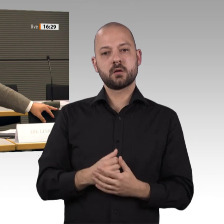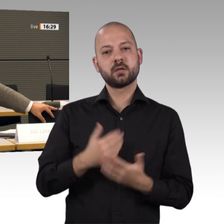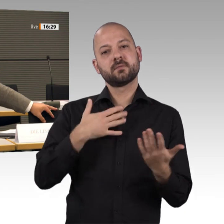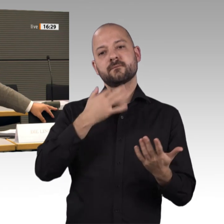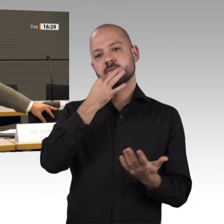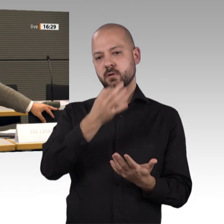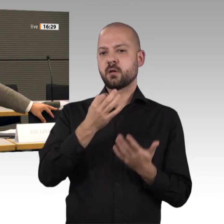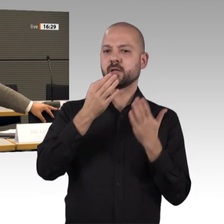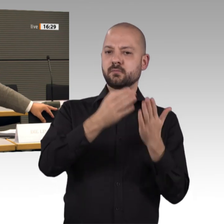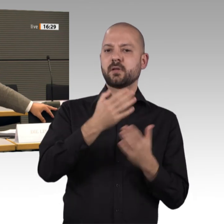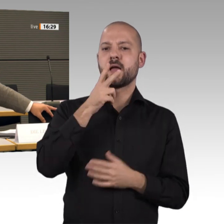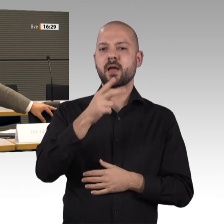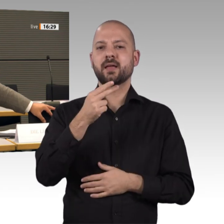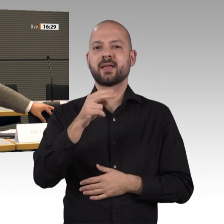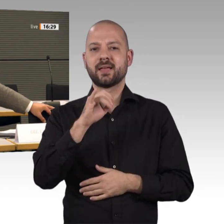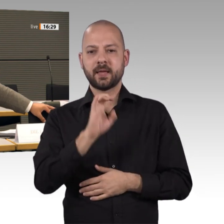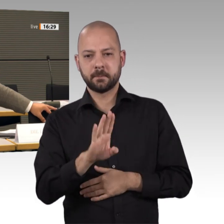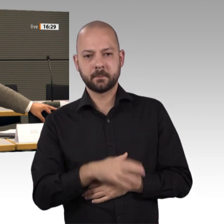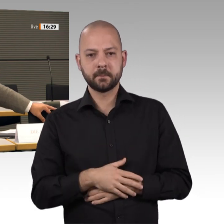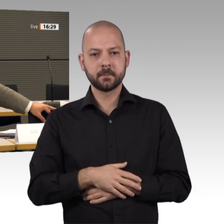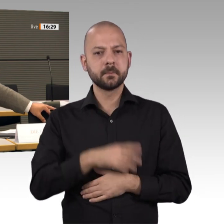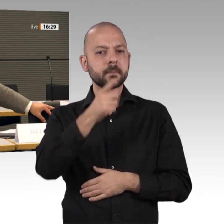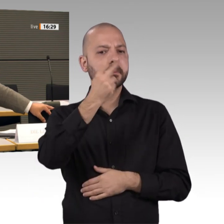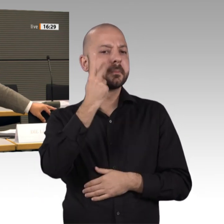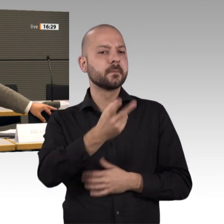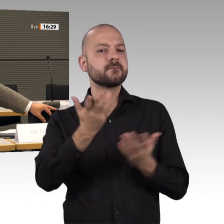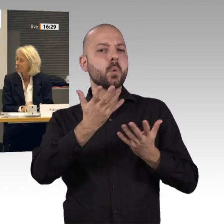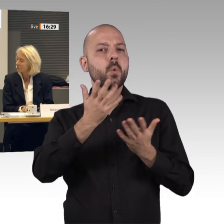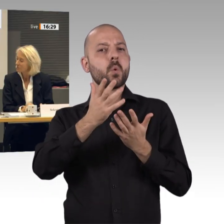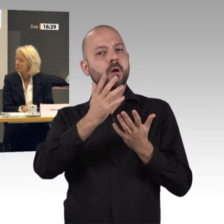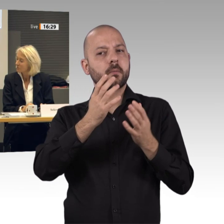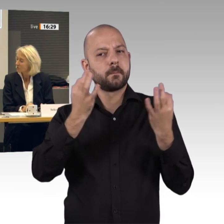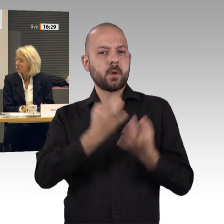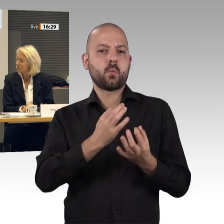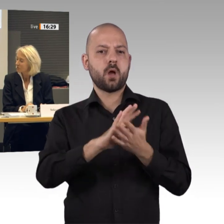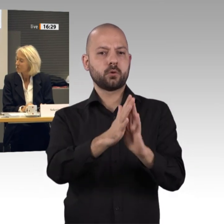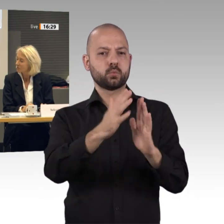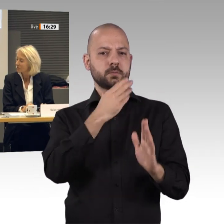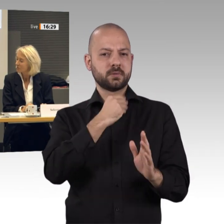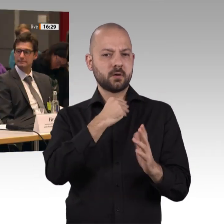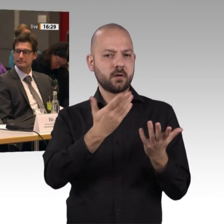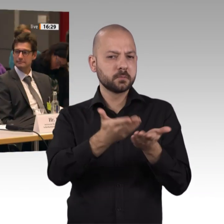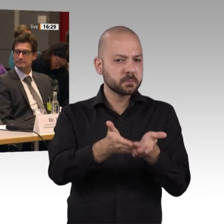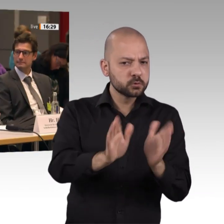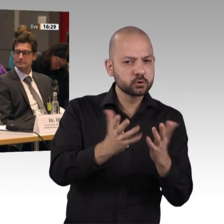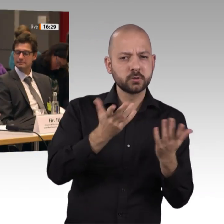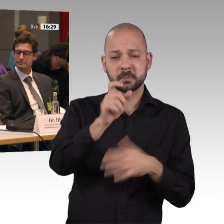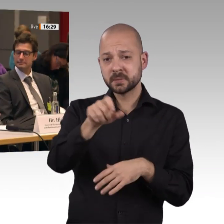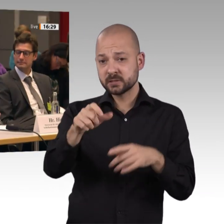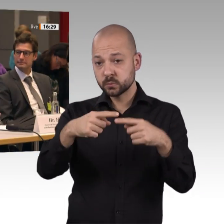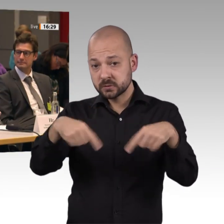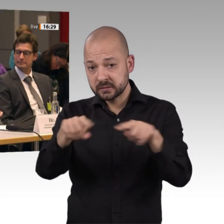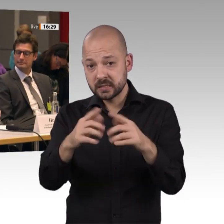Vorrangigkeit der Arbeitsassistenzleistungen vor anderen Förderungen und Leistungen? Herr Hieb, bitte. Ja, danke für Ihre